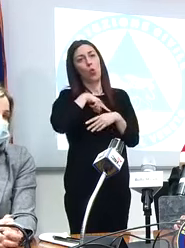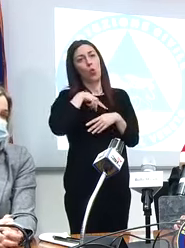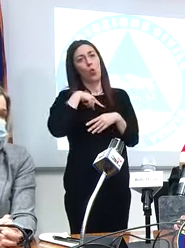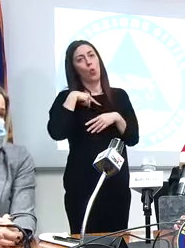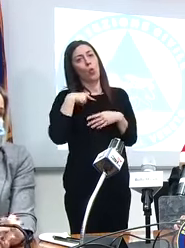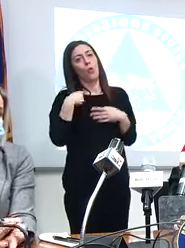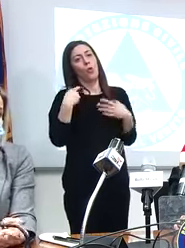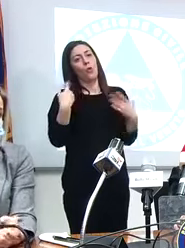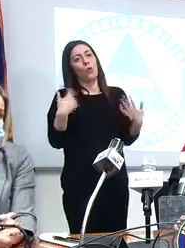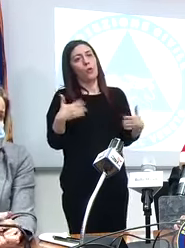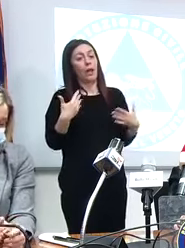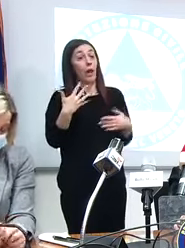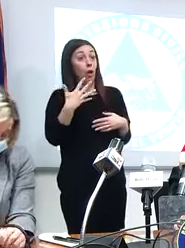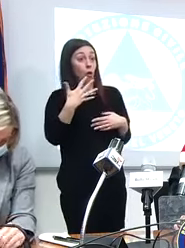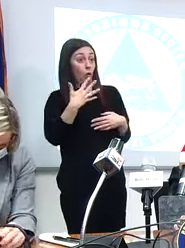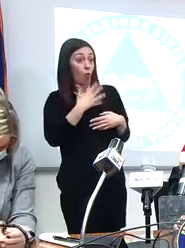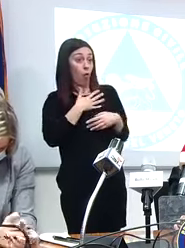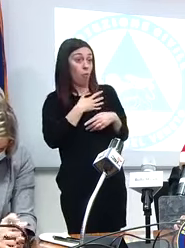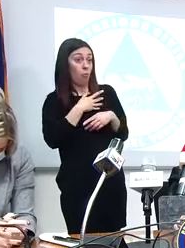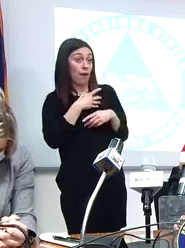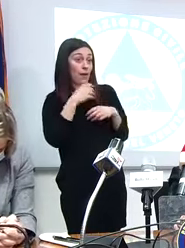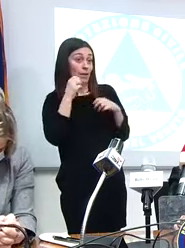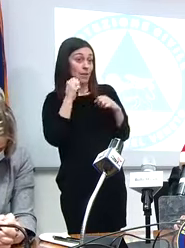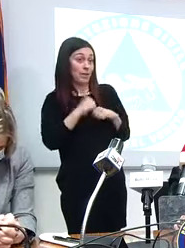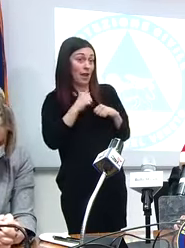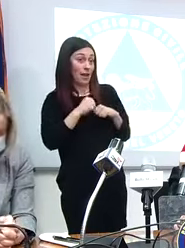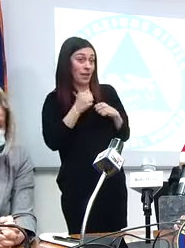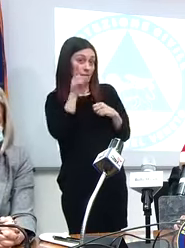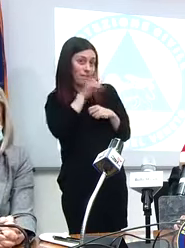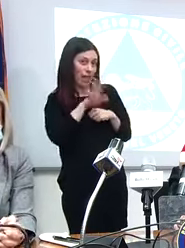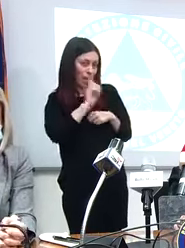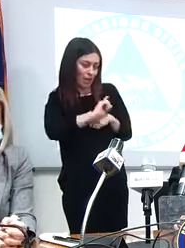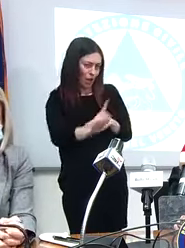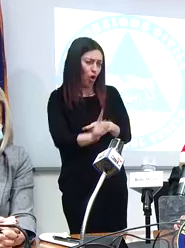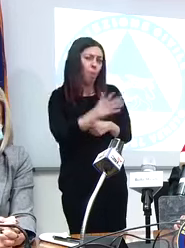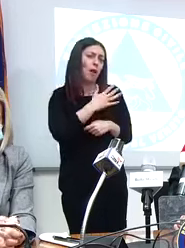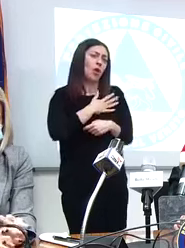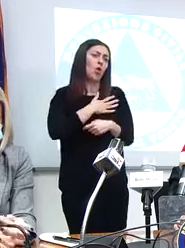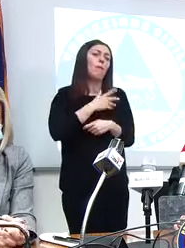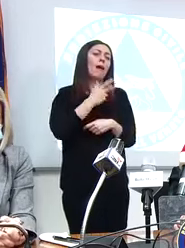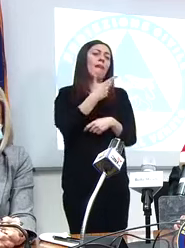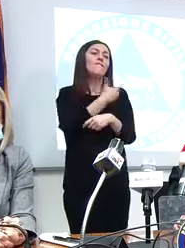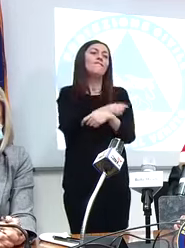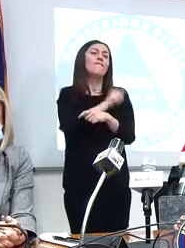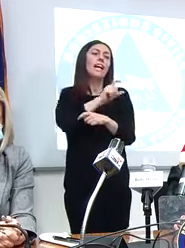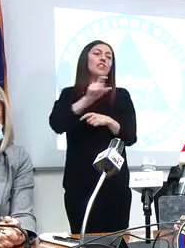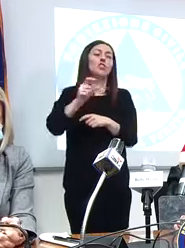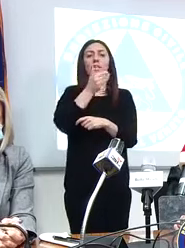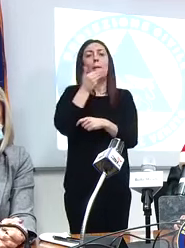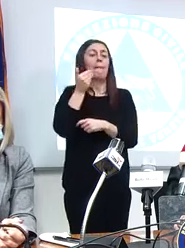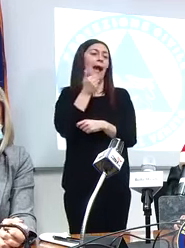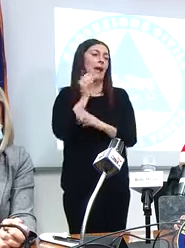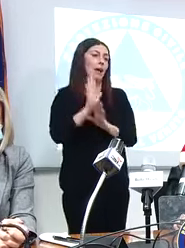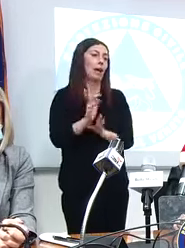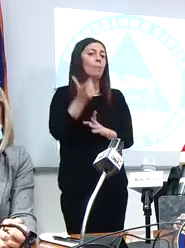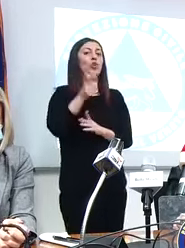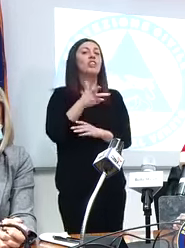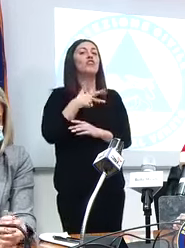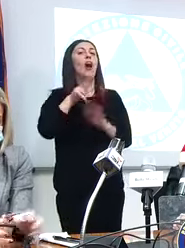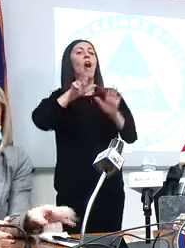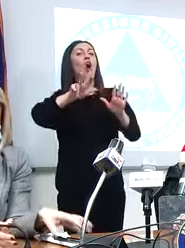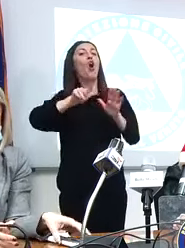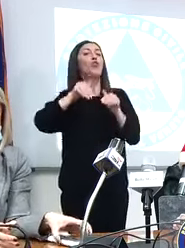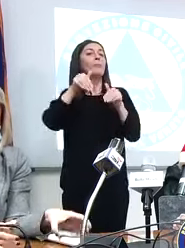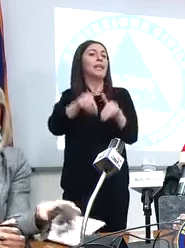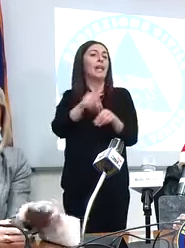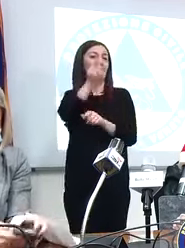ovviamente della struttura sanitaria veneta, ma per la carenza dei vaccini sul mercato, visto che ci sono 8 miliardi di persone che vivono su